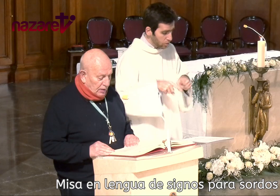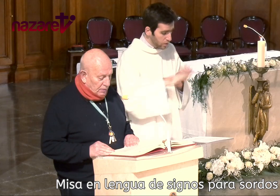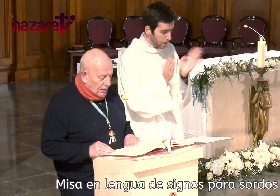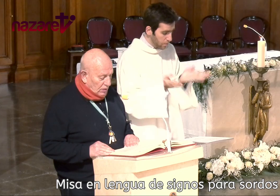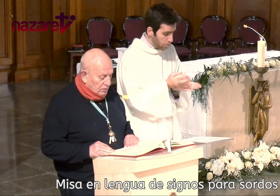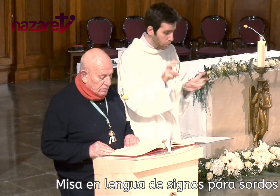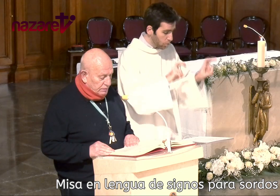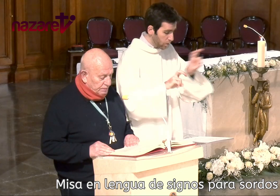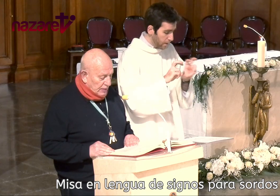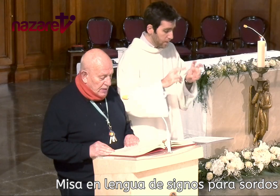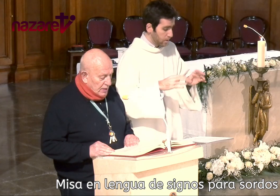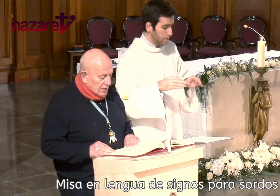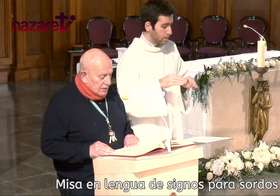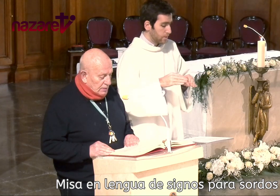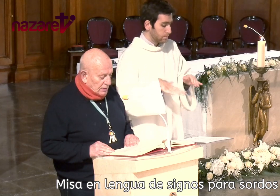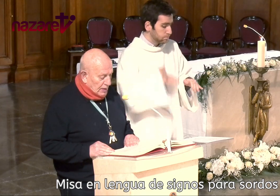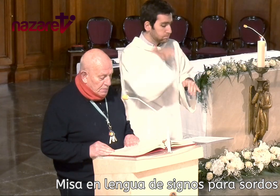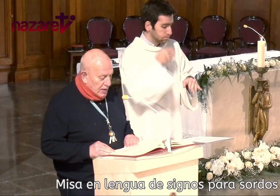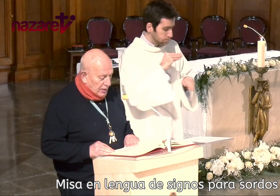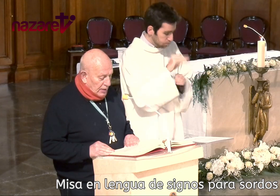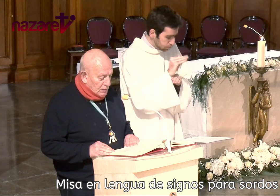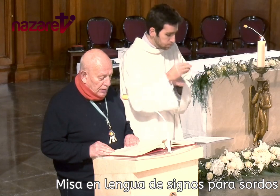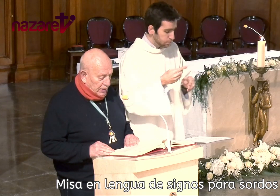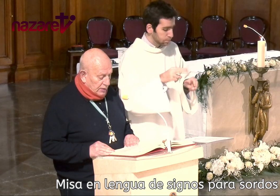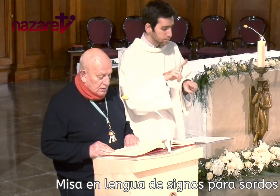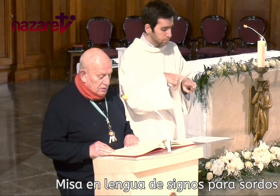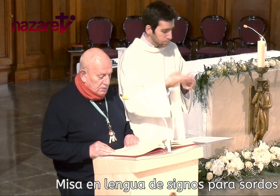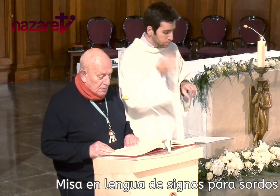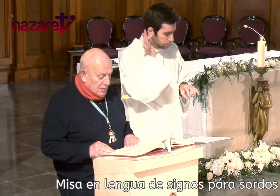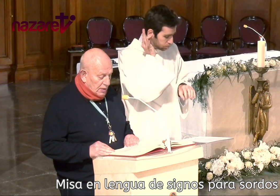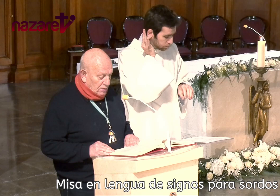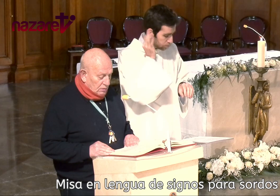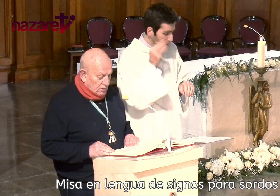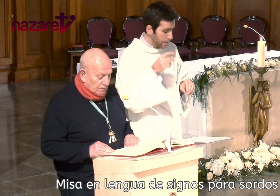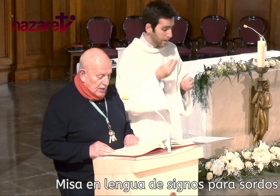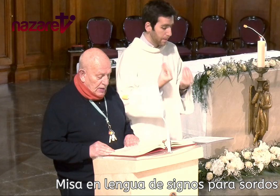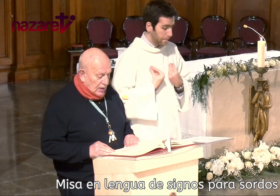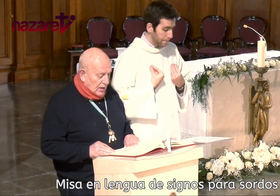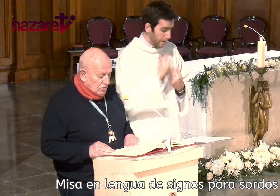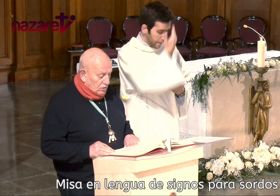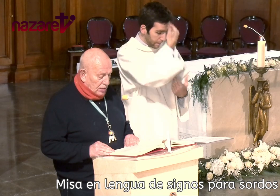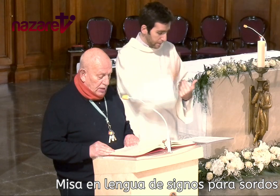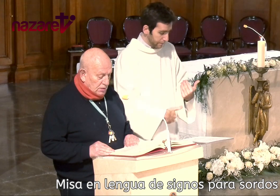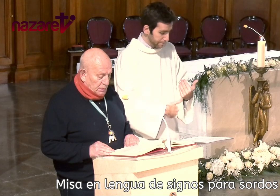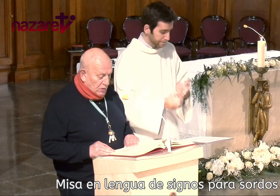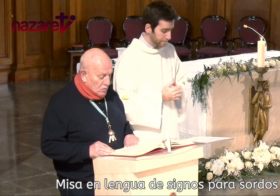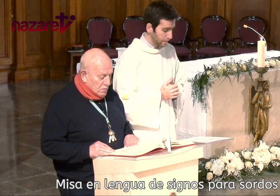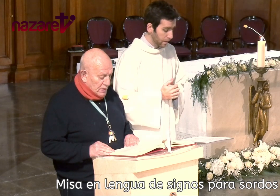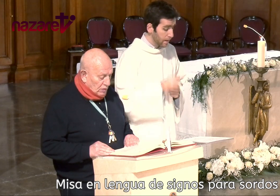dividido también la mujer cim marina y las solteras se preocupan de los